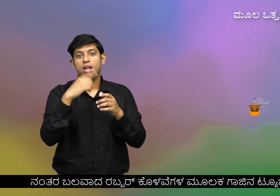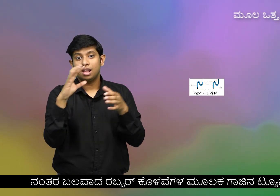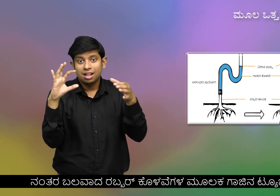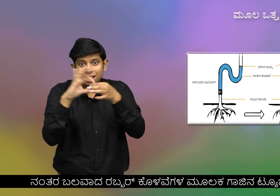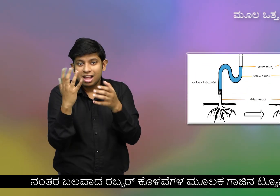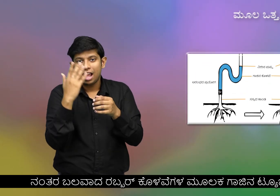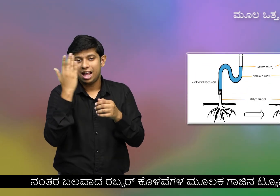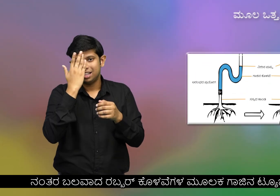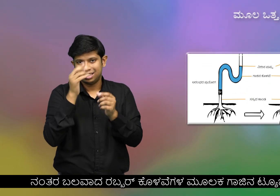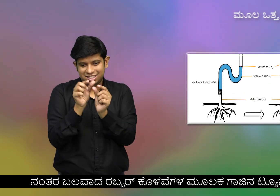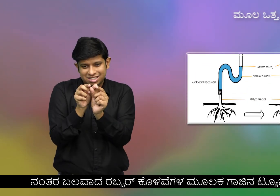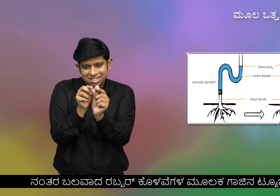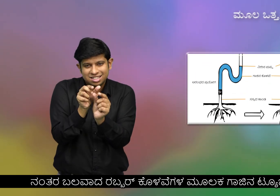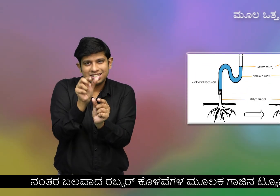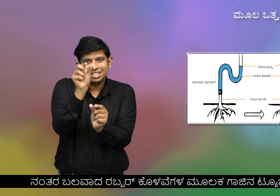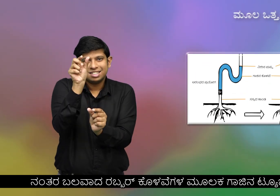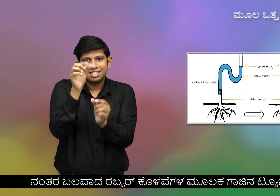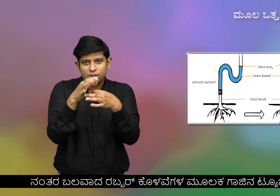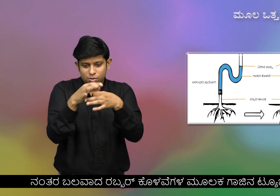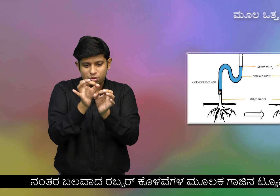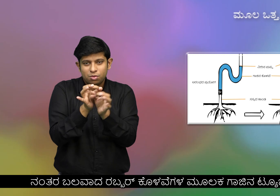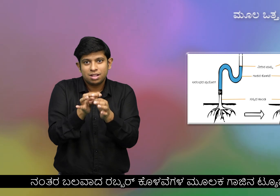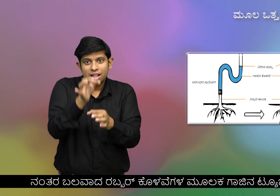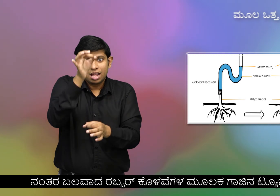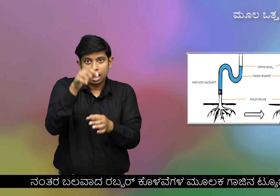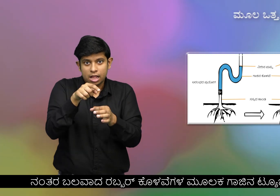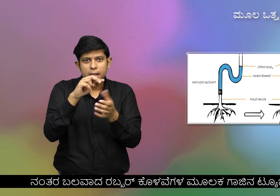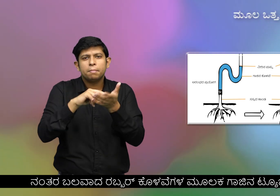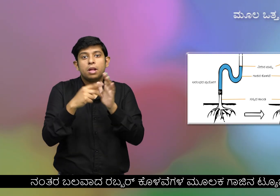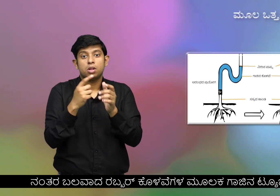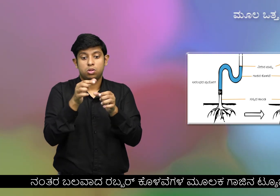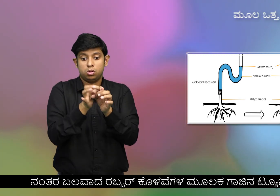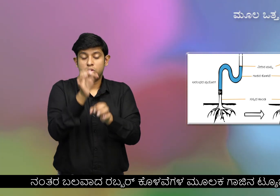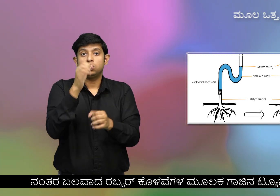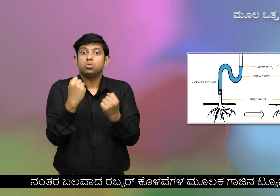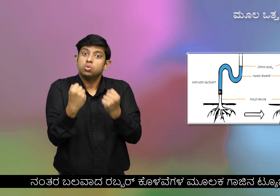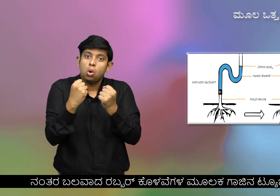ನಂತರ ಬಲವಾದ ರಬ್ಬರ್ ಕೊಳವೆಗಳ ಮೂಲಕ ಗಾಜಿನ ಟ್ಯೂಬ್ ಅನ್ನು ಜೋಡಿಸಿ.